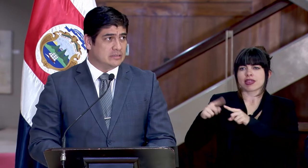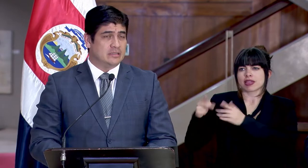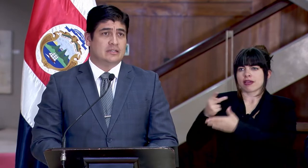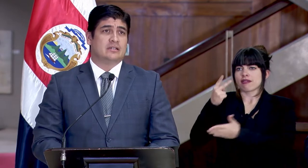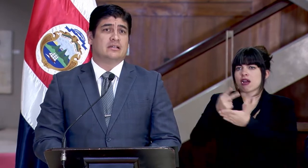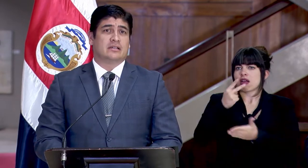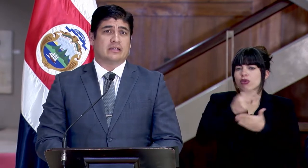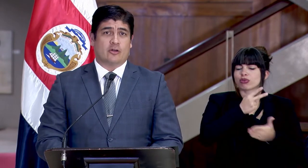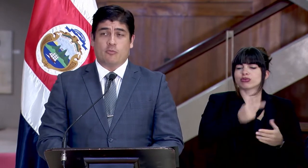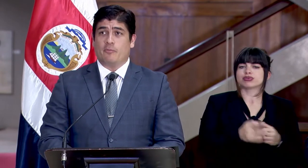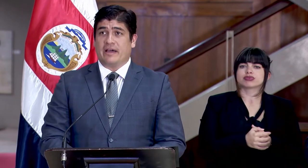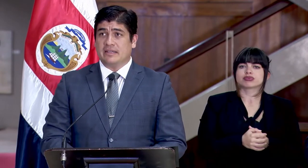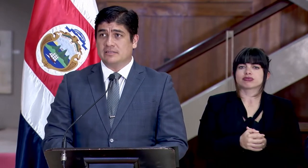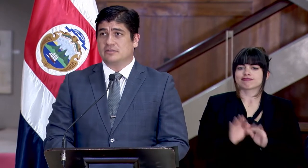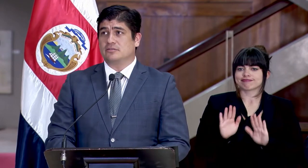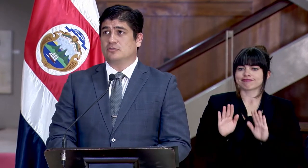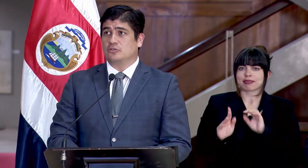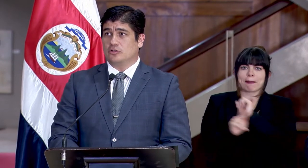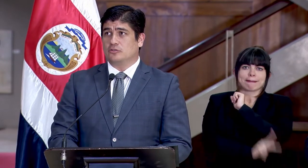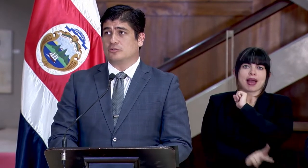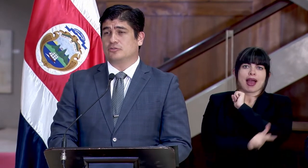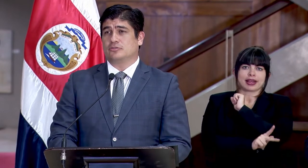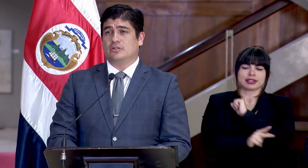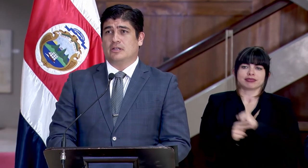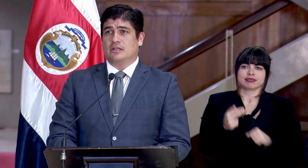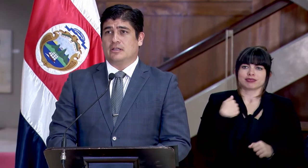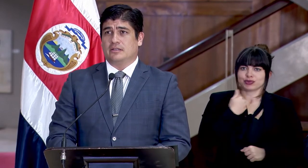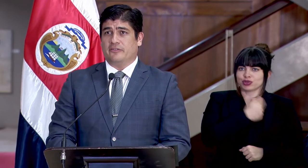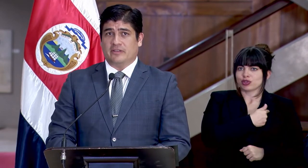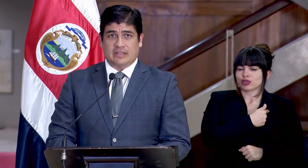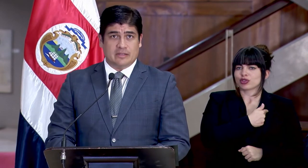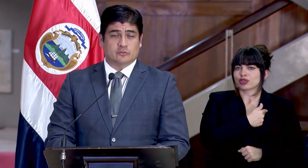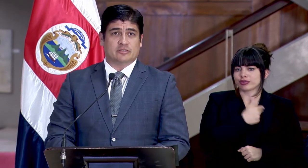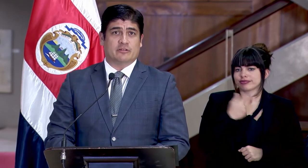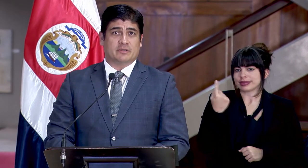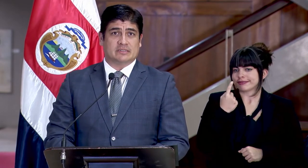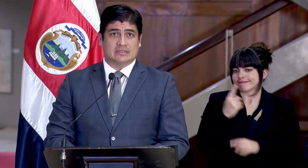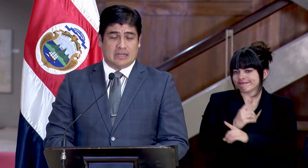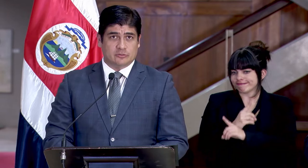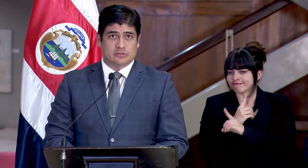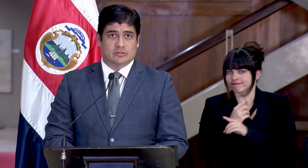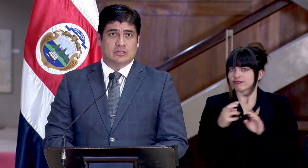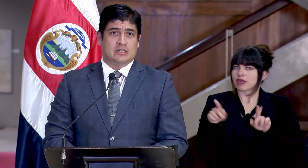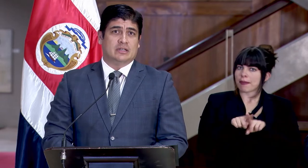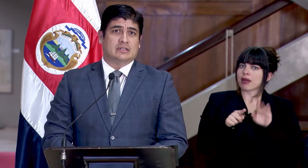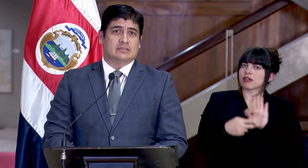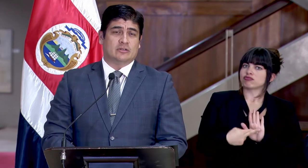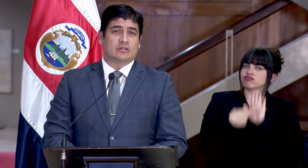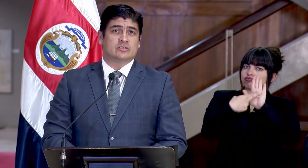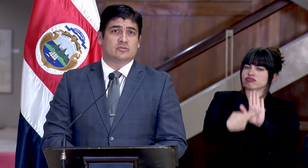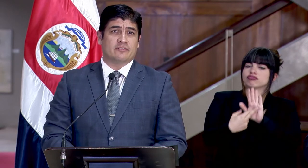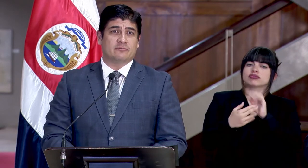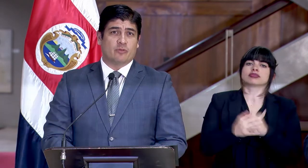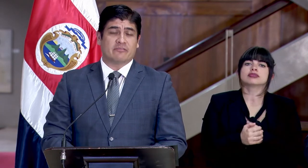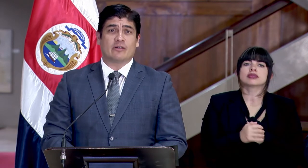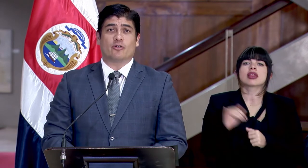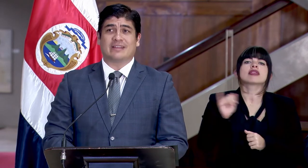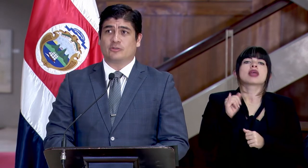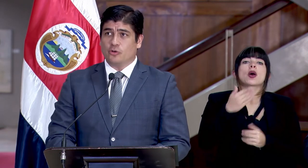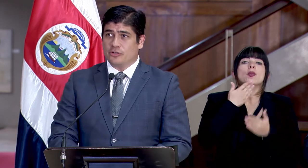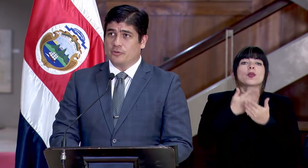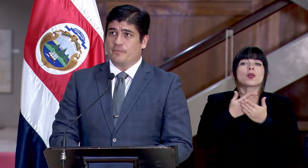valores que como país nosotros defendemos y representamos, sino que es un